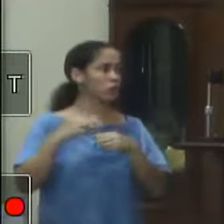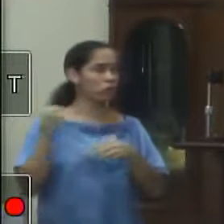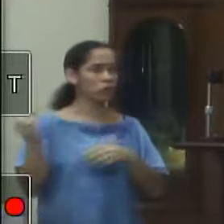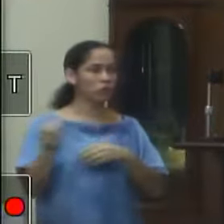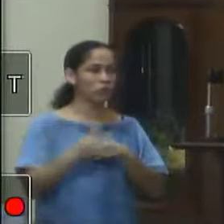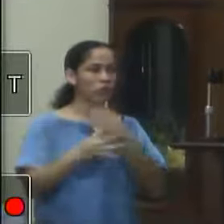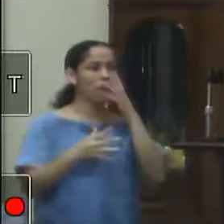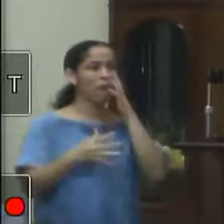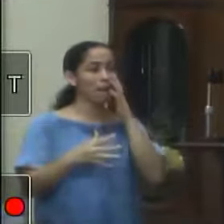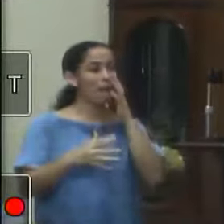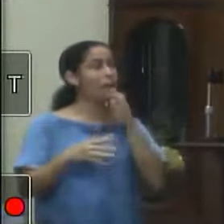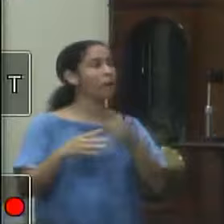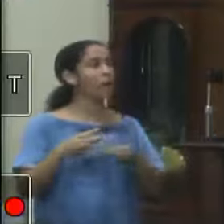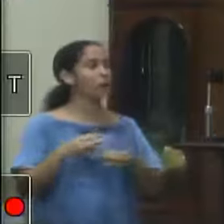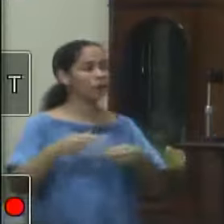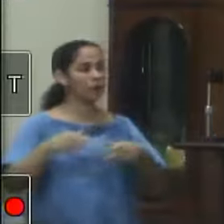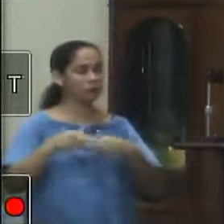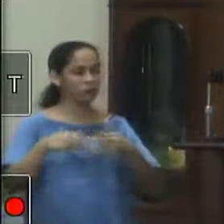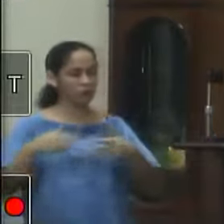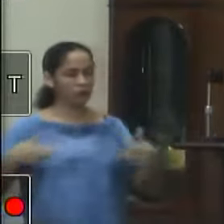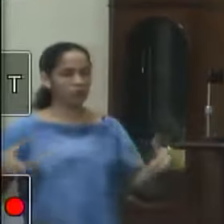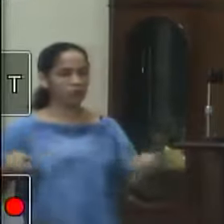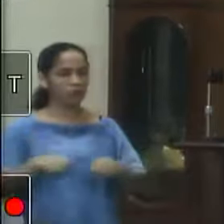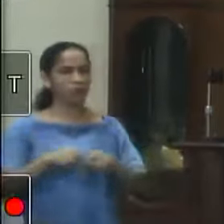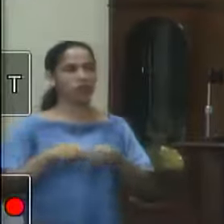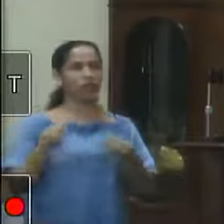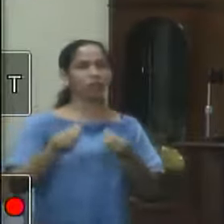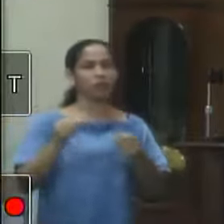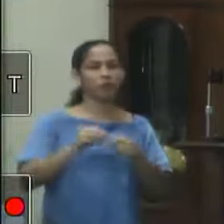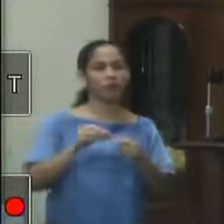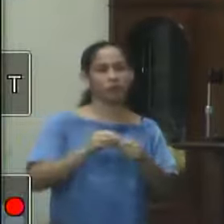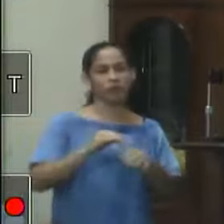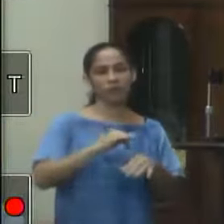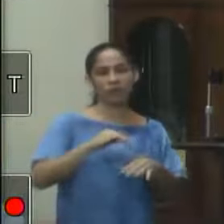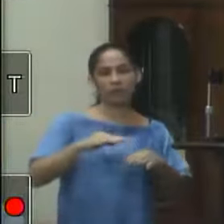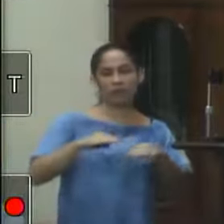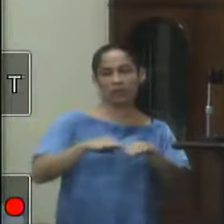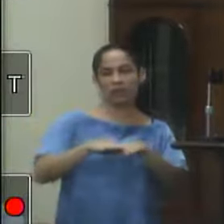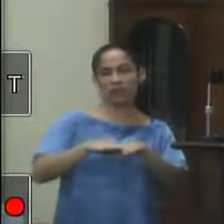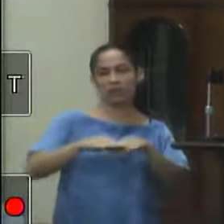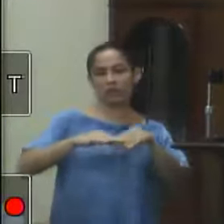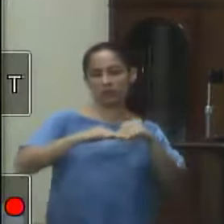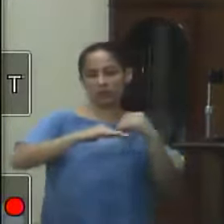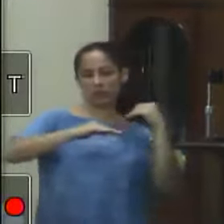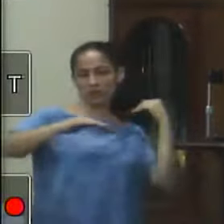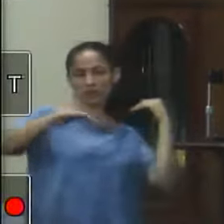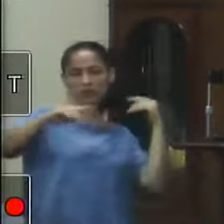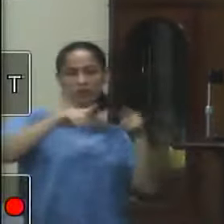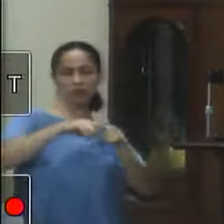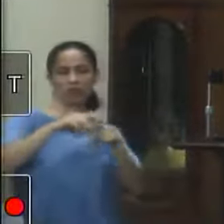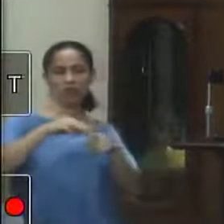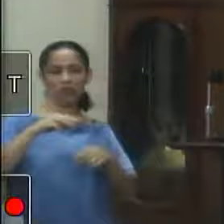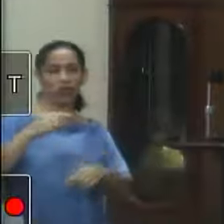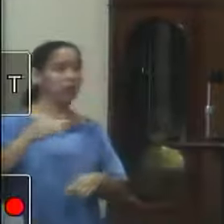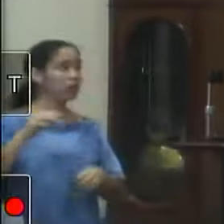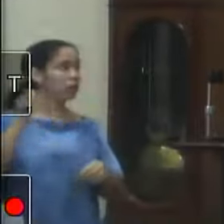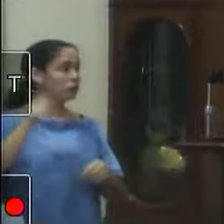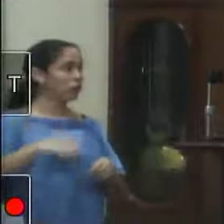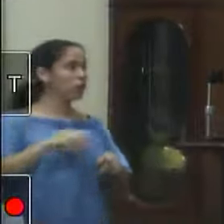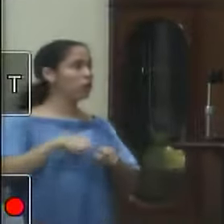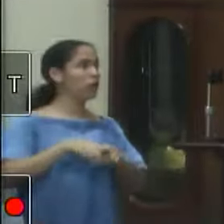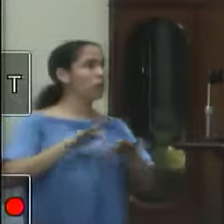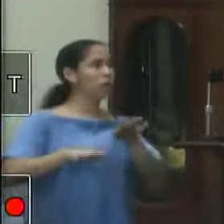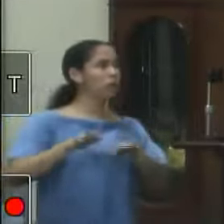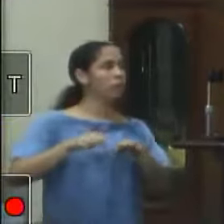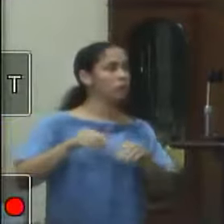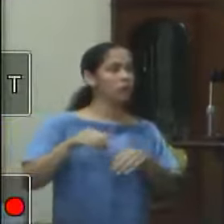novo. Material que realmente se cobre esses 600, 700 mil de insumo, se dentro das